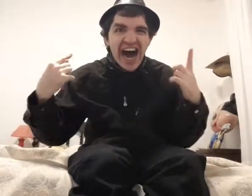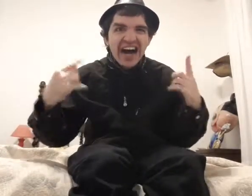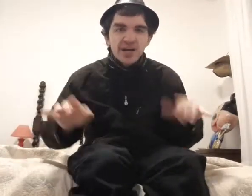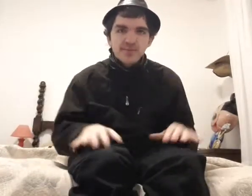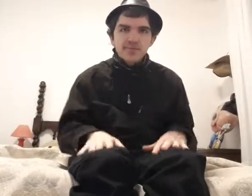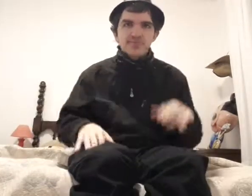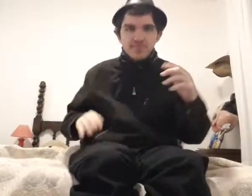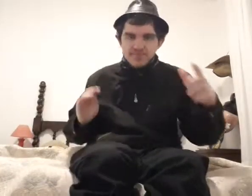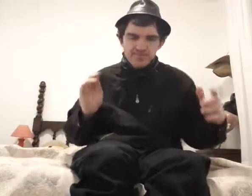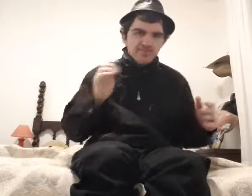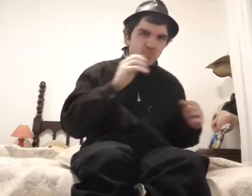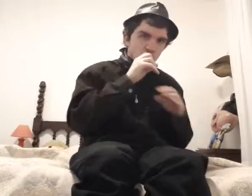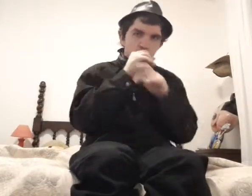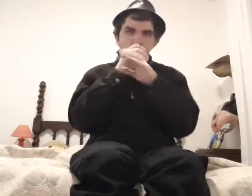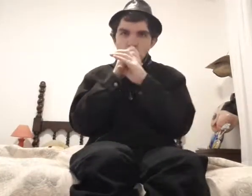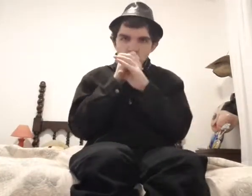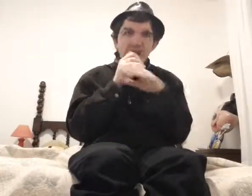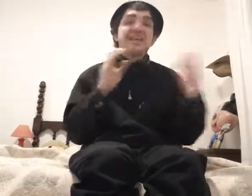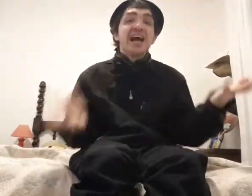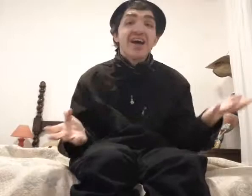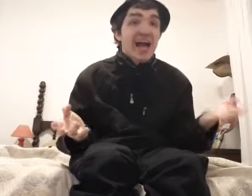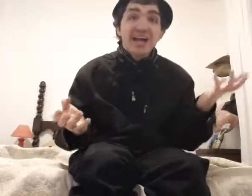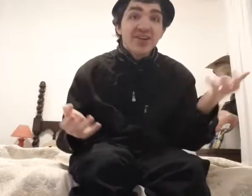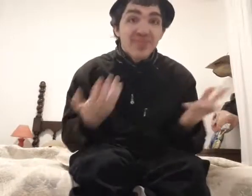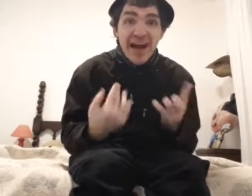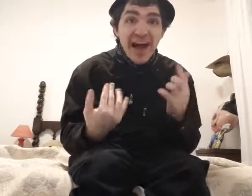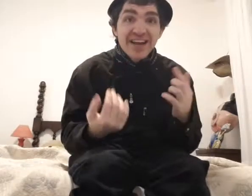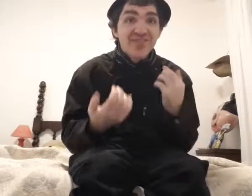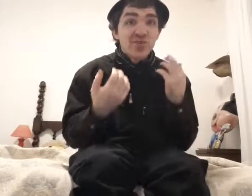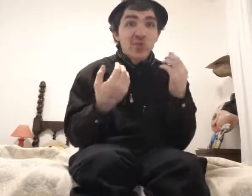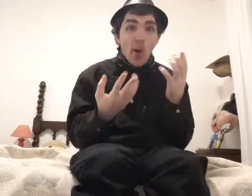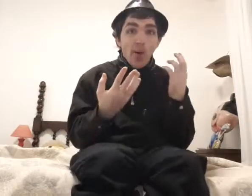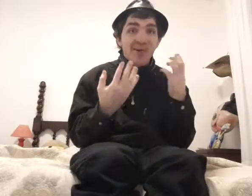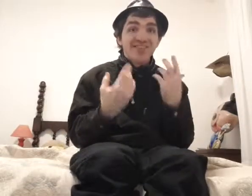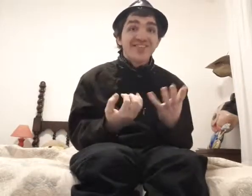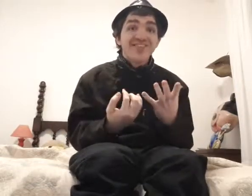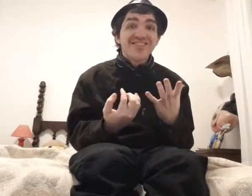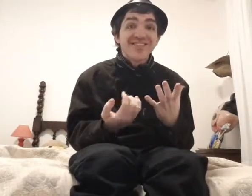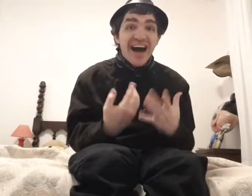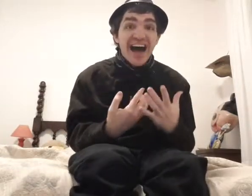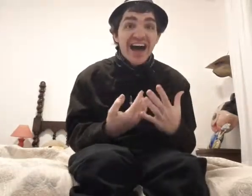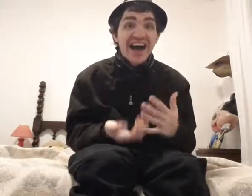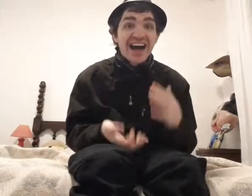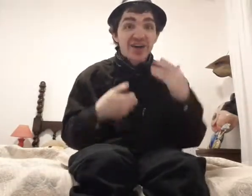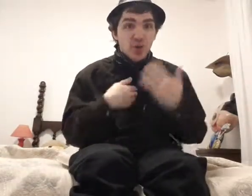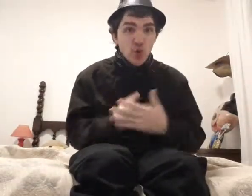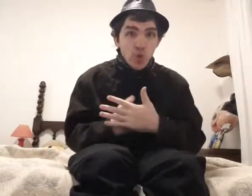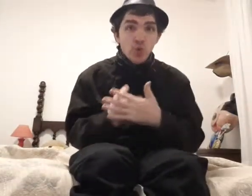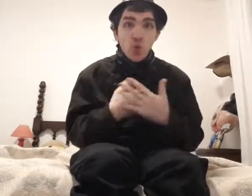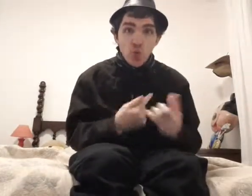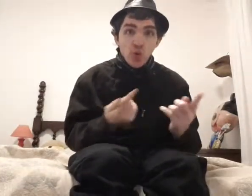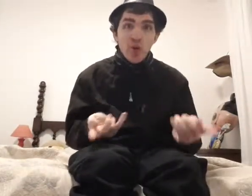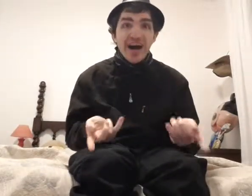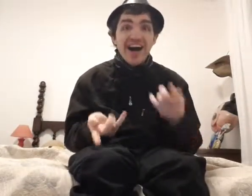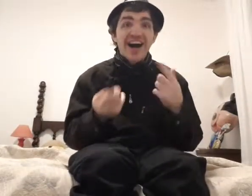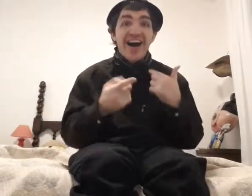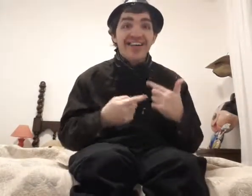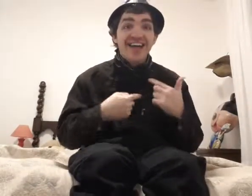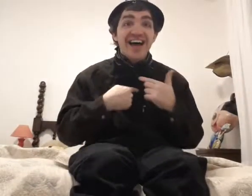Moi, je bois plutôt du noir Du noir en